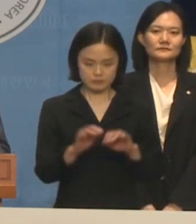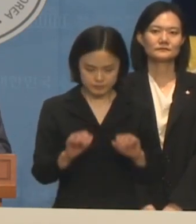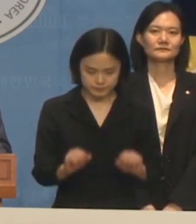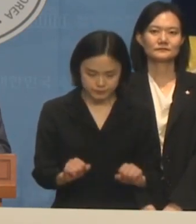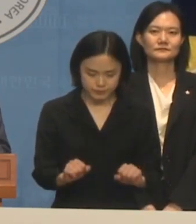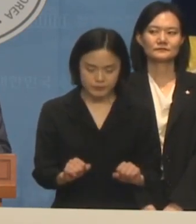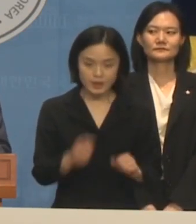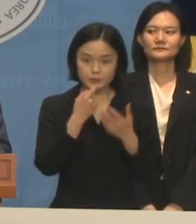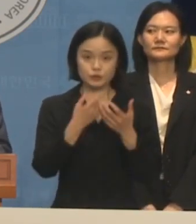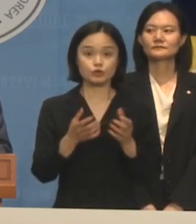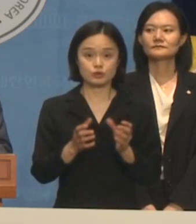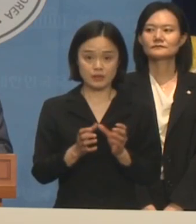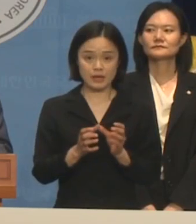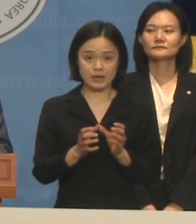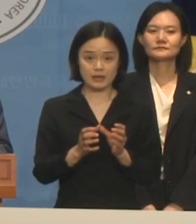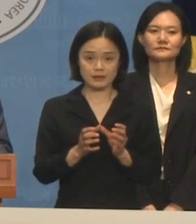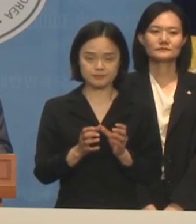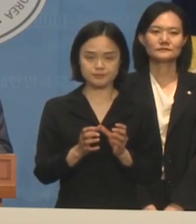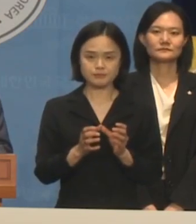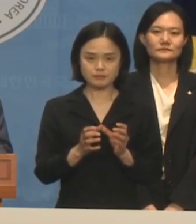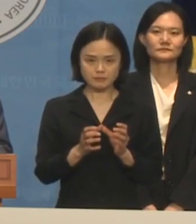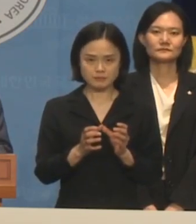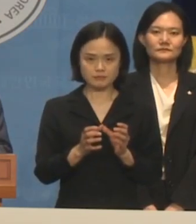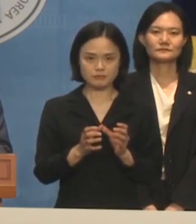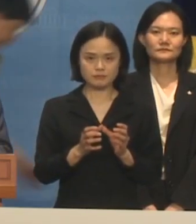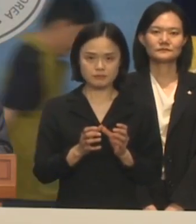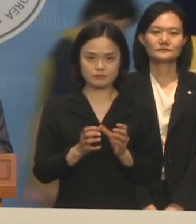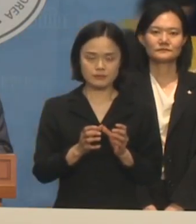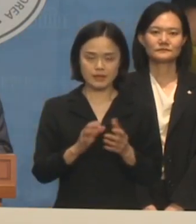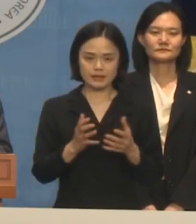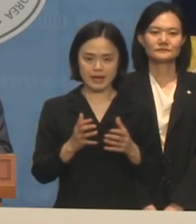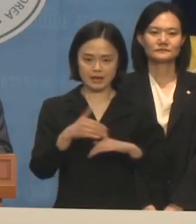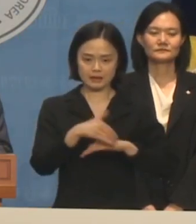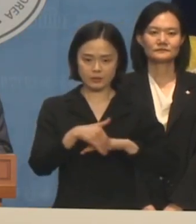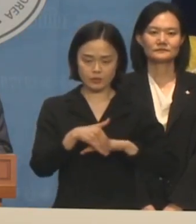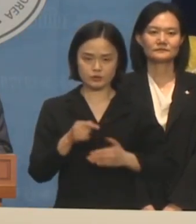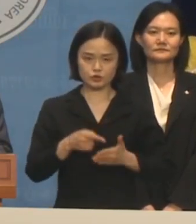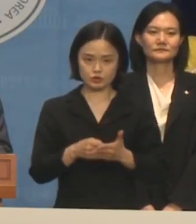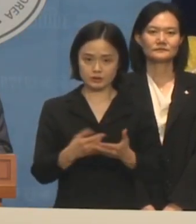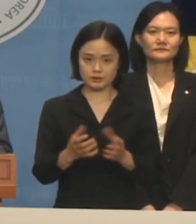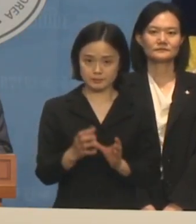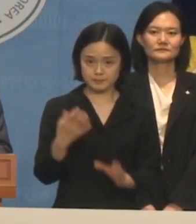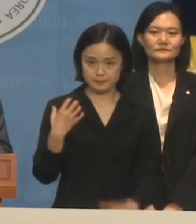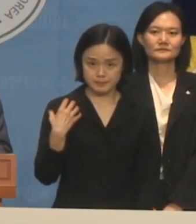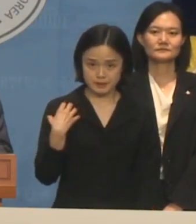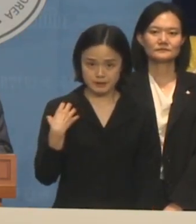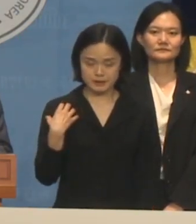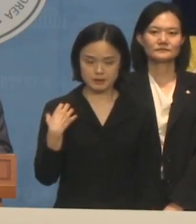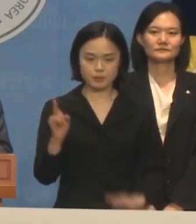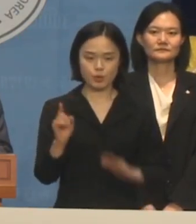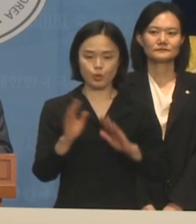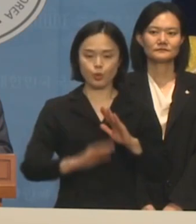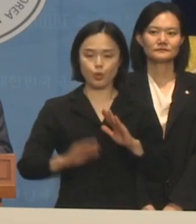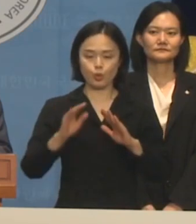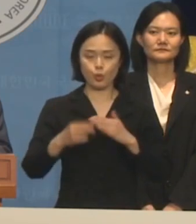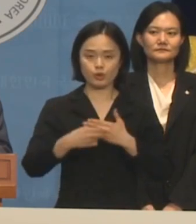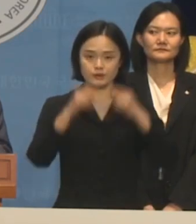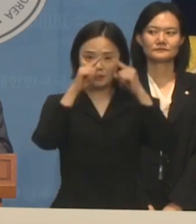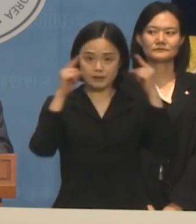안녕하십니까. 더불어민주당 당론으로 추진하는 공공의대법 발의 기자회견을